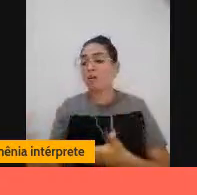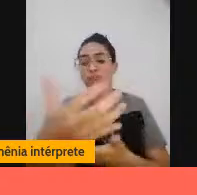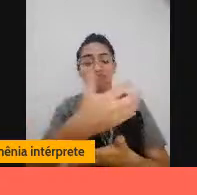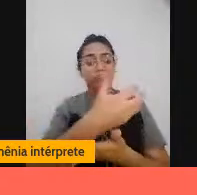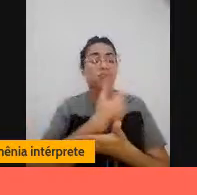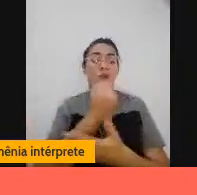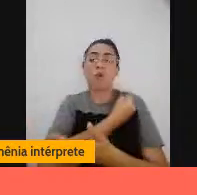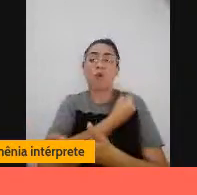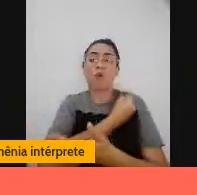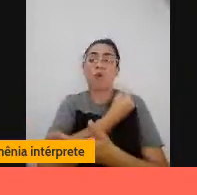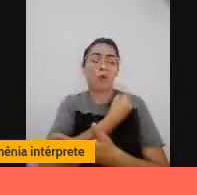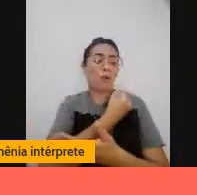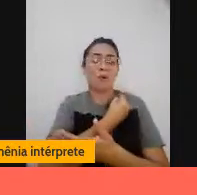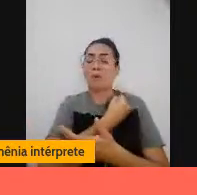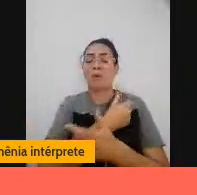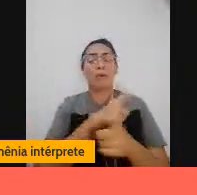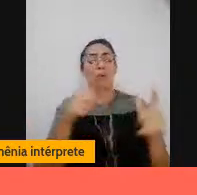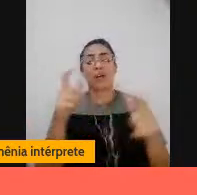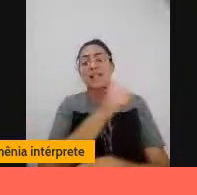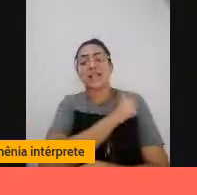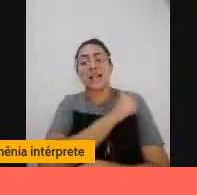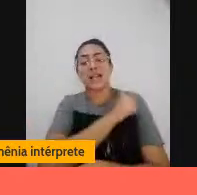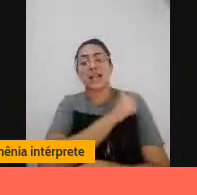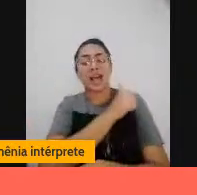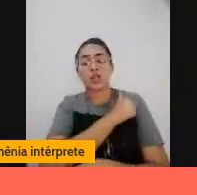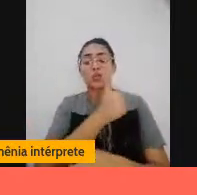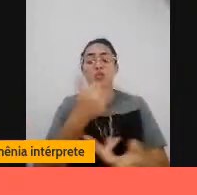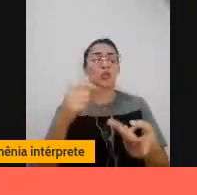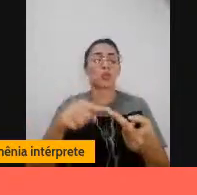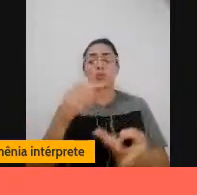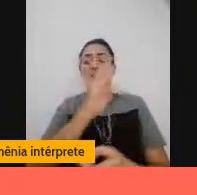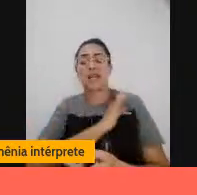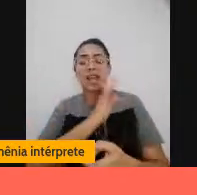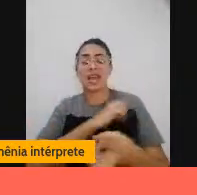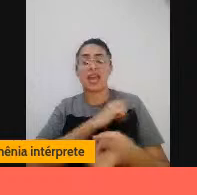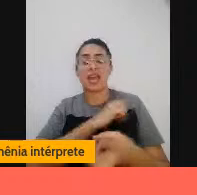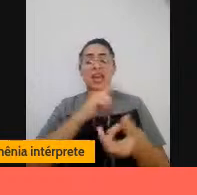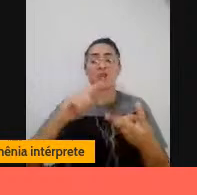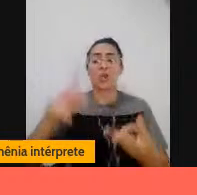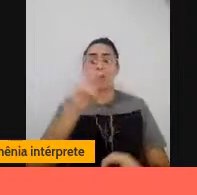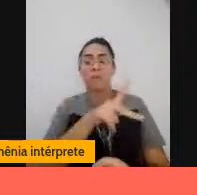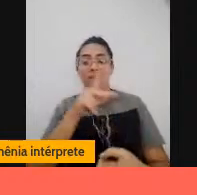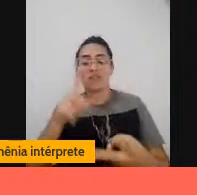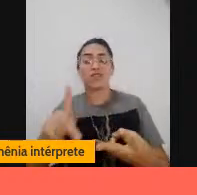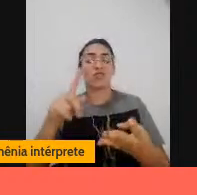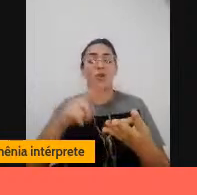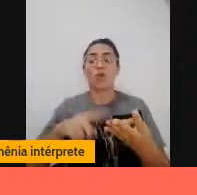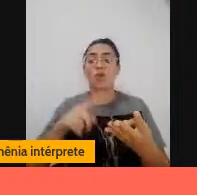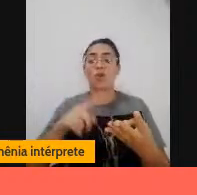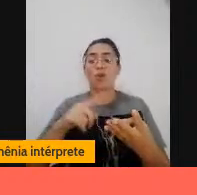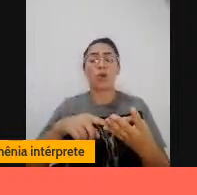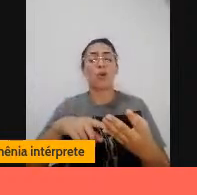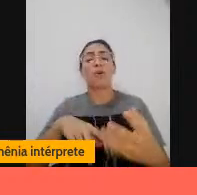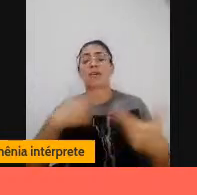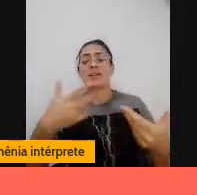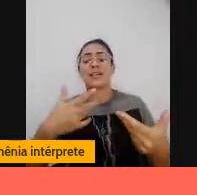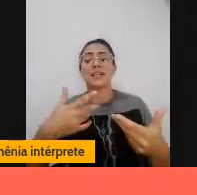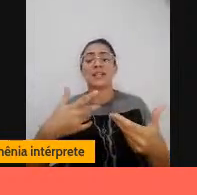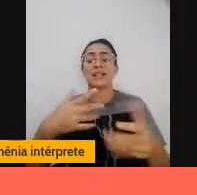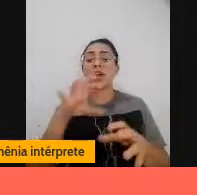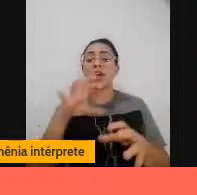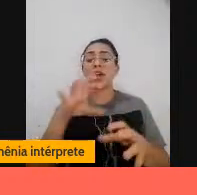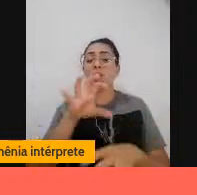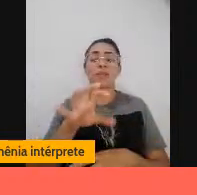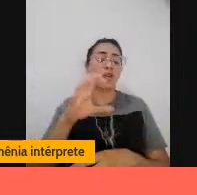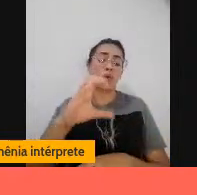grande de alunos e alunas, técnicos, professores e professoras técnicas que fazem o centro de educação. Nisso, nós tivemos